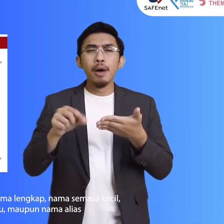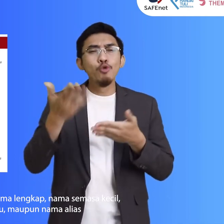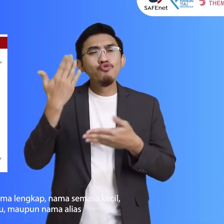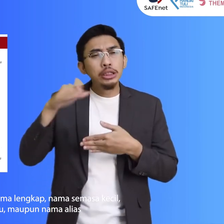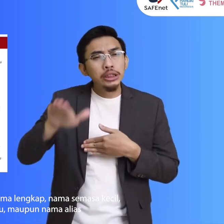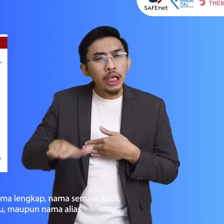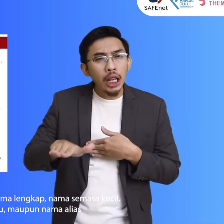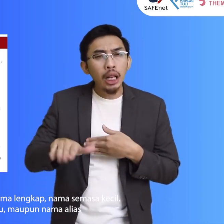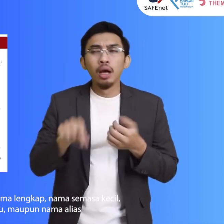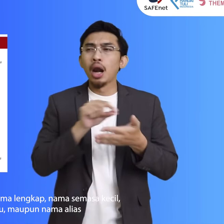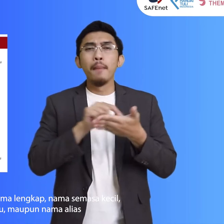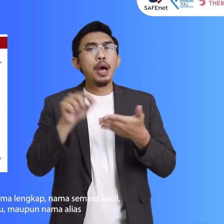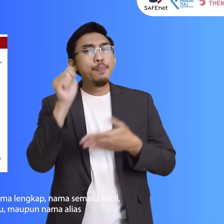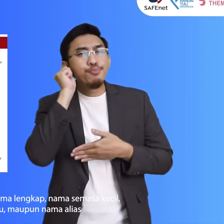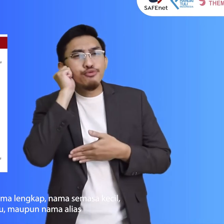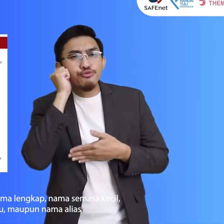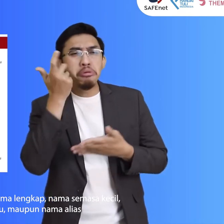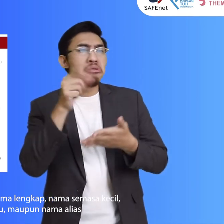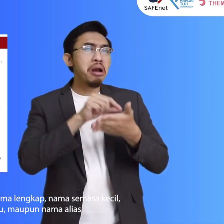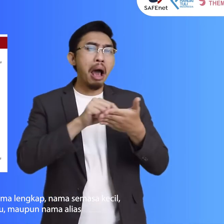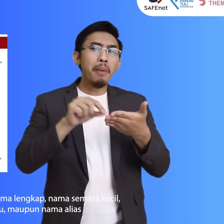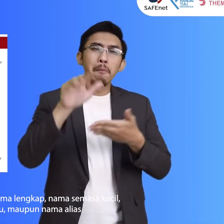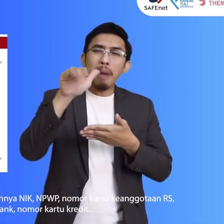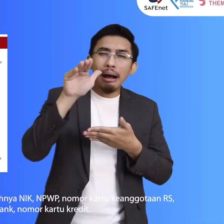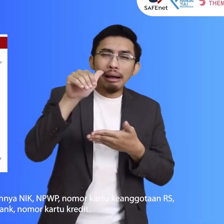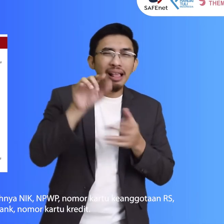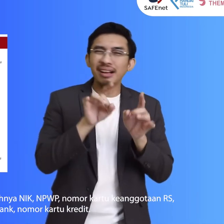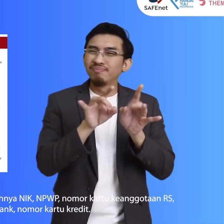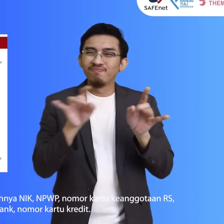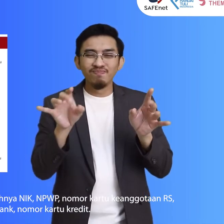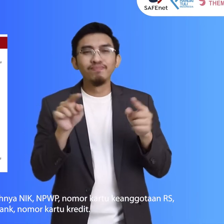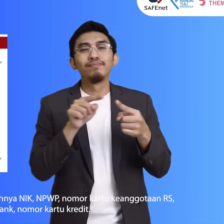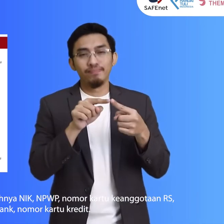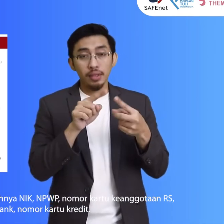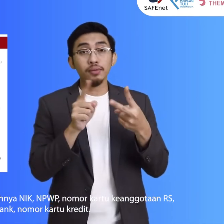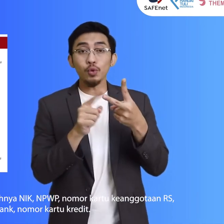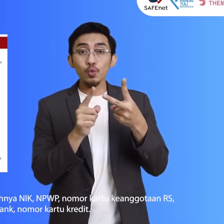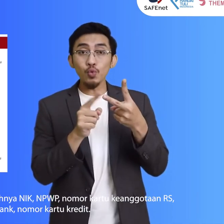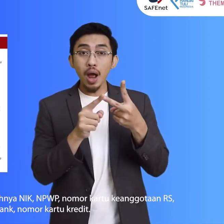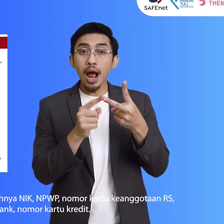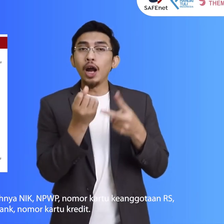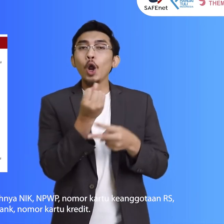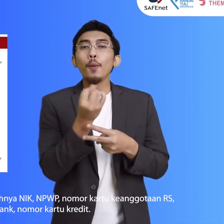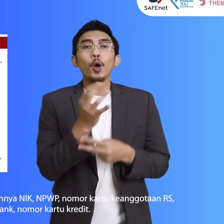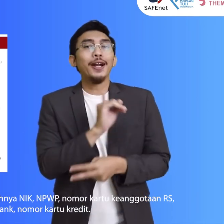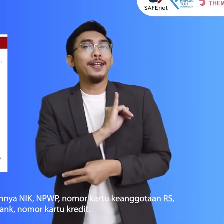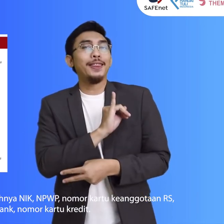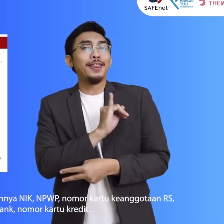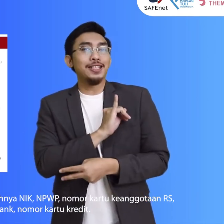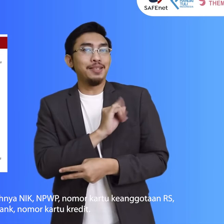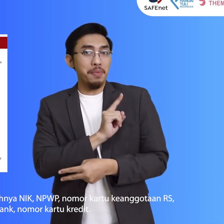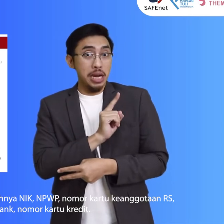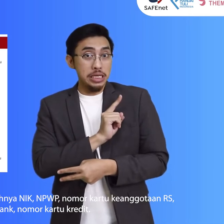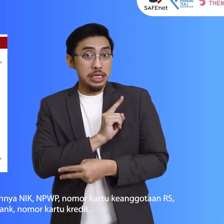Hai nama nama lengkap nama semasa kecil nama ibu maupun nama alias